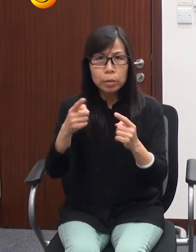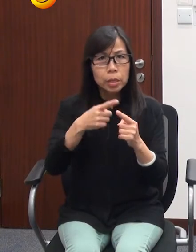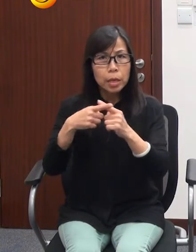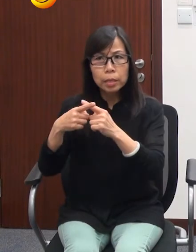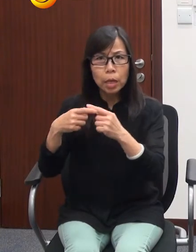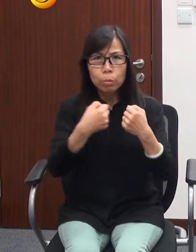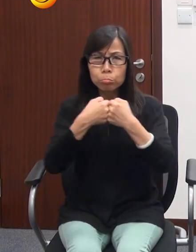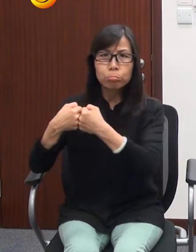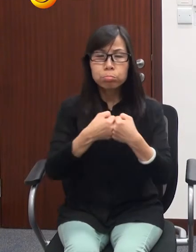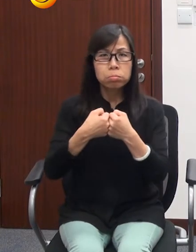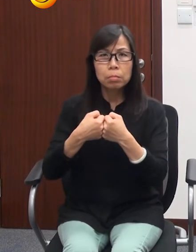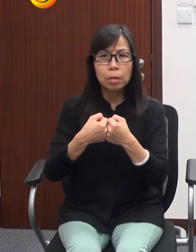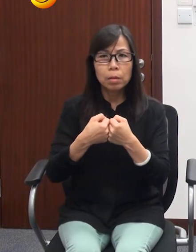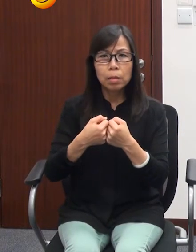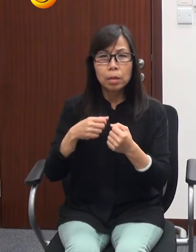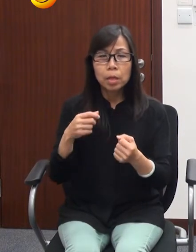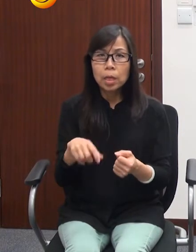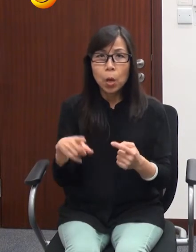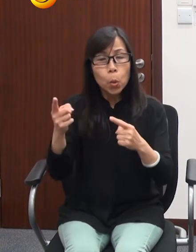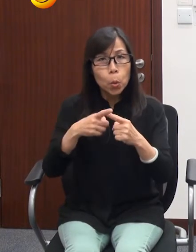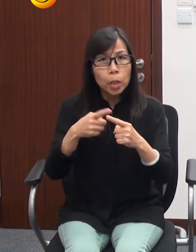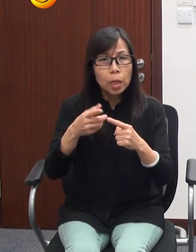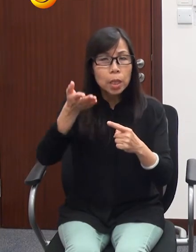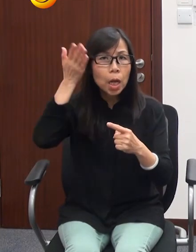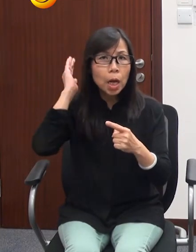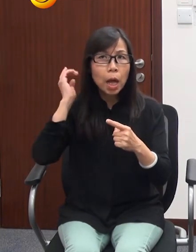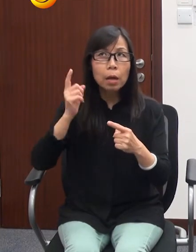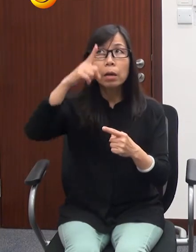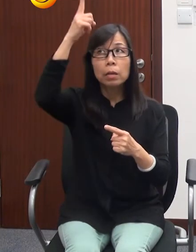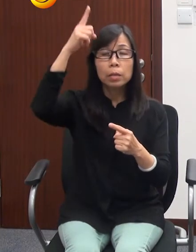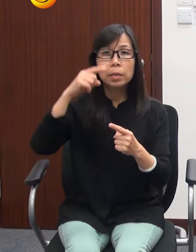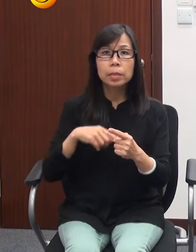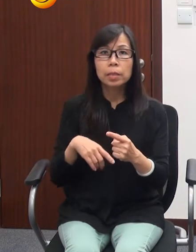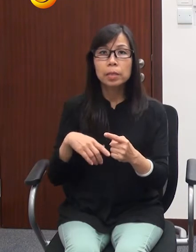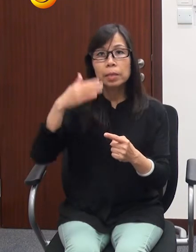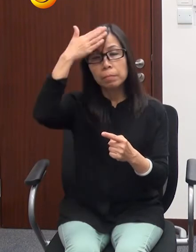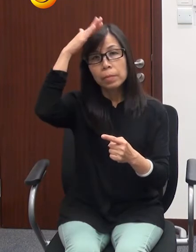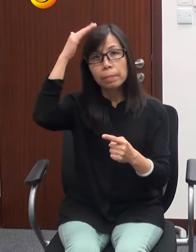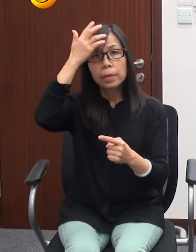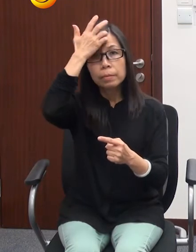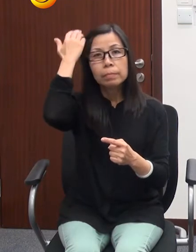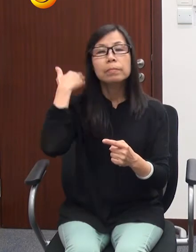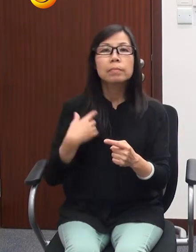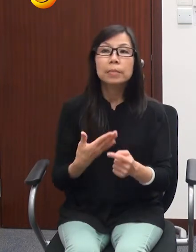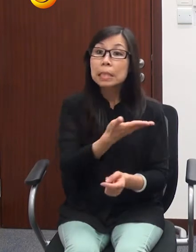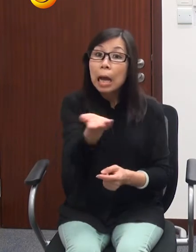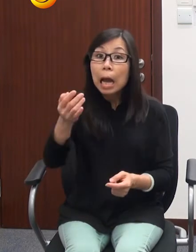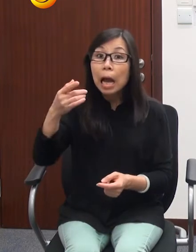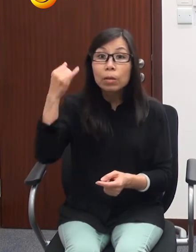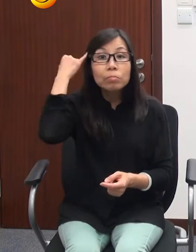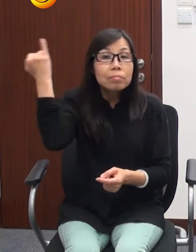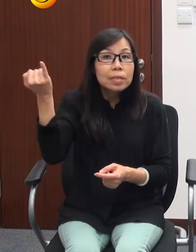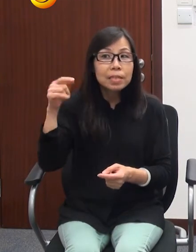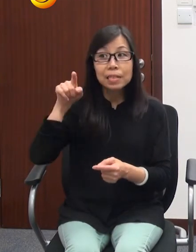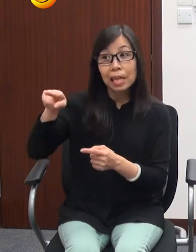又跑了一個叫李天明的人出來了、 李天明、可能大家都不識誰叫李天明啦，但很可能大家喜